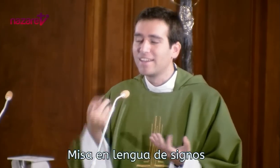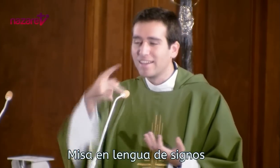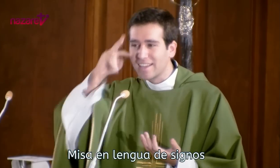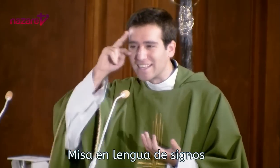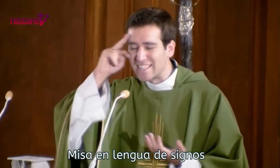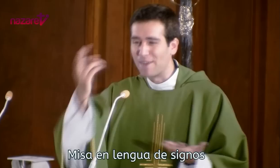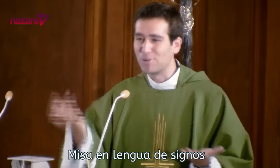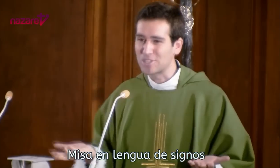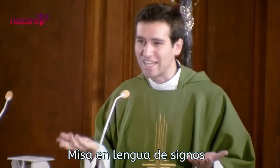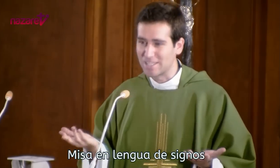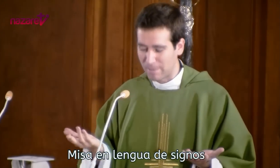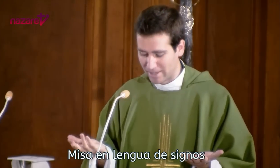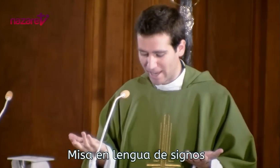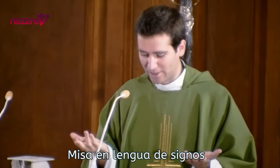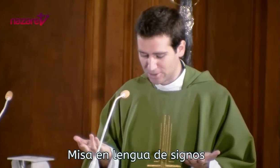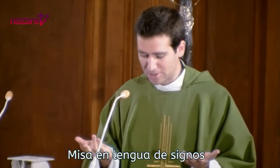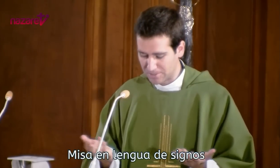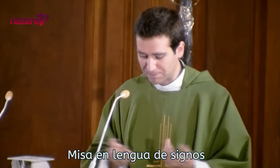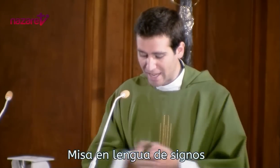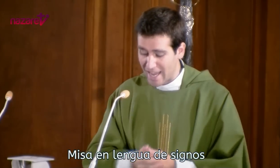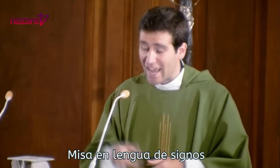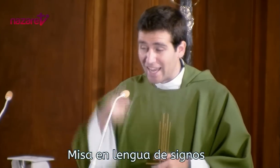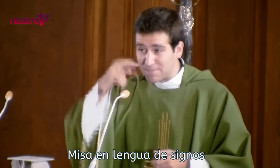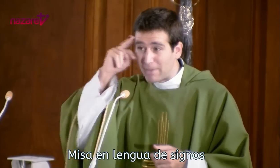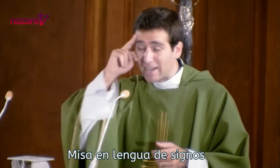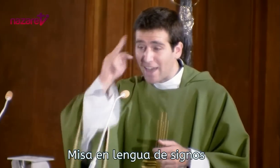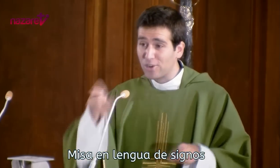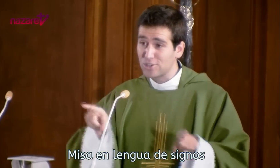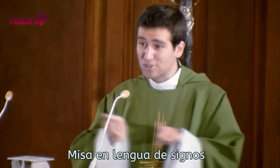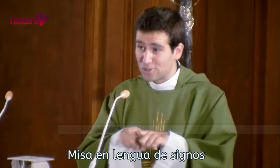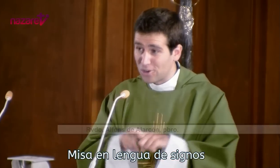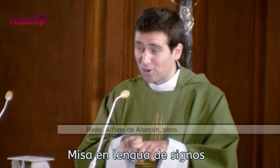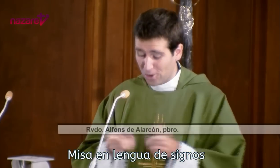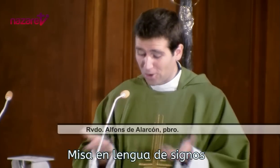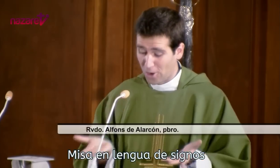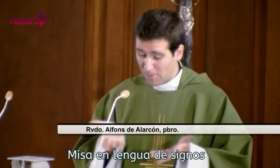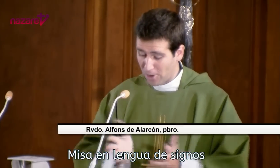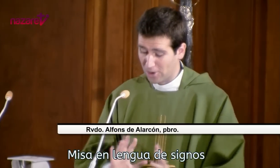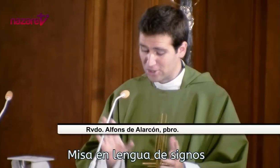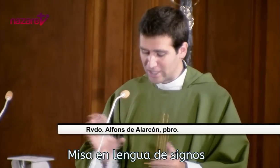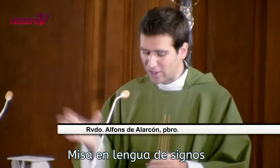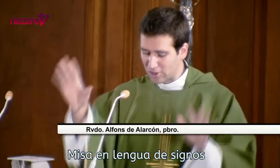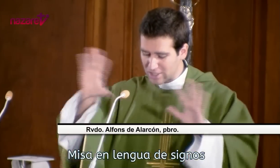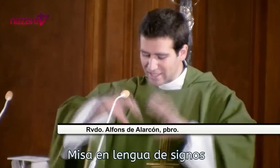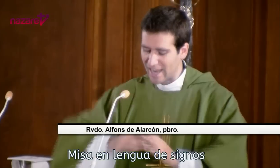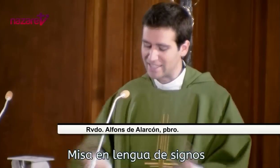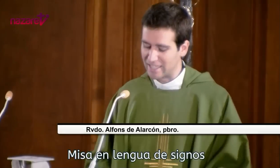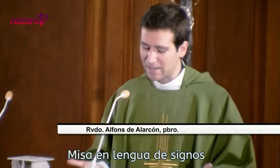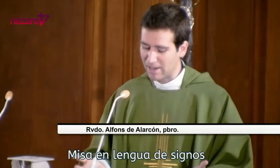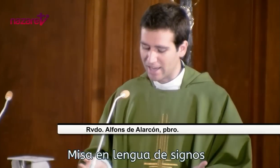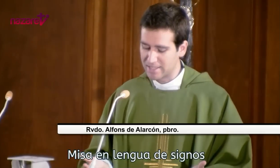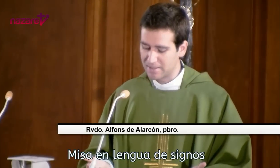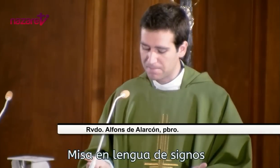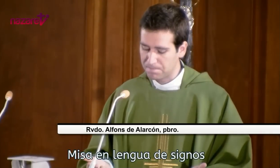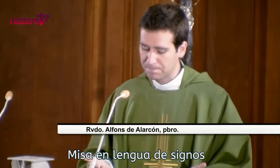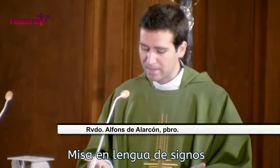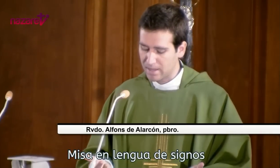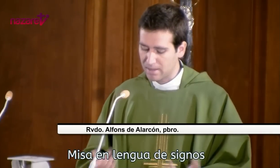que seamos espabilados? Espabilados como los hijos de las tinieblas,